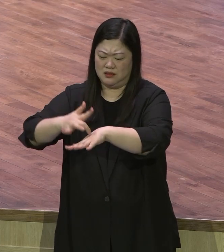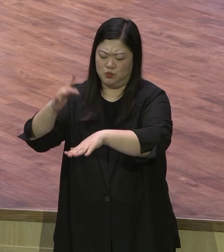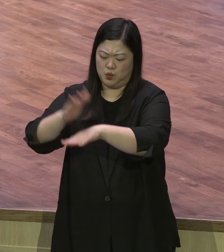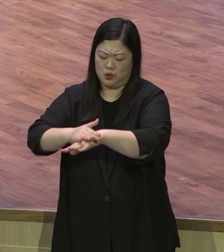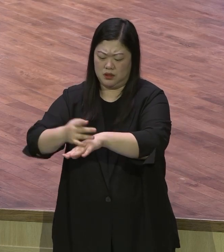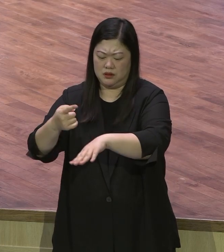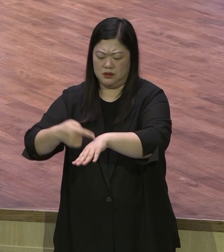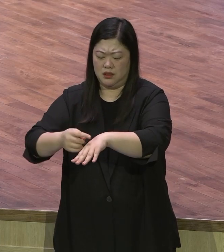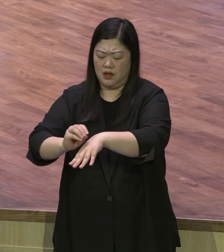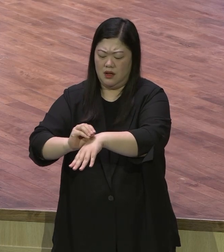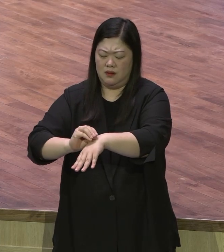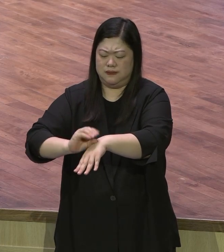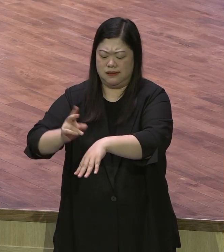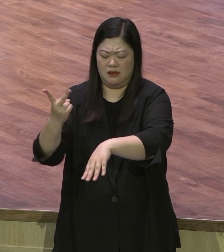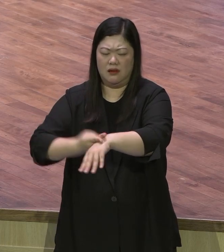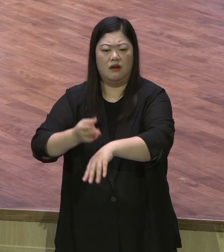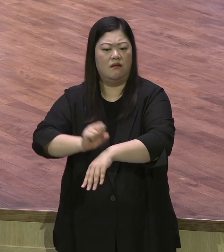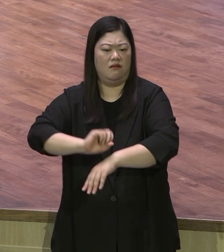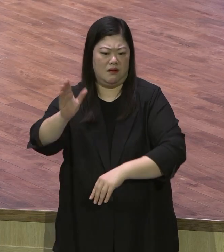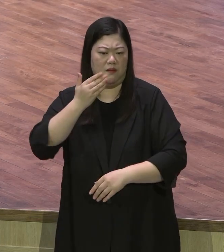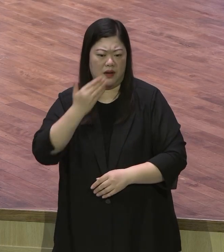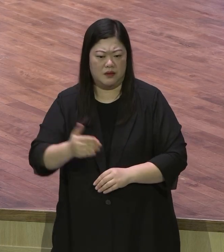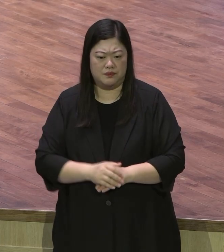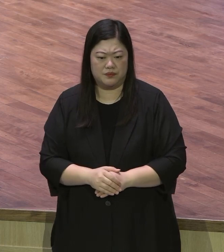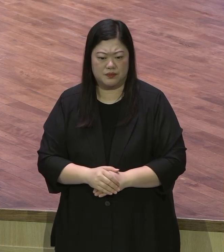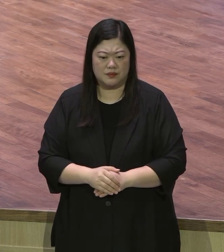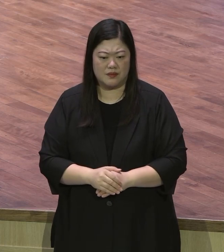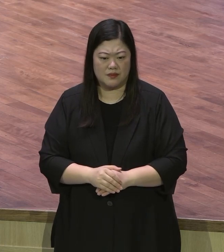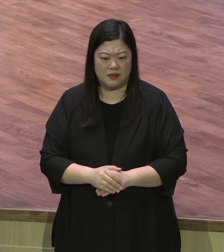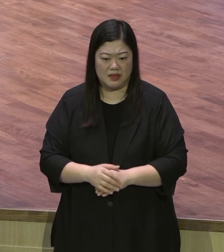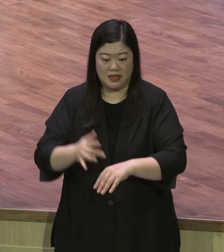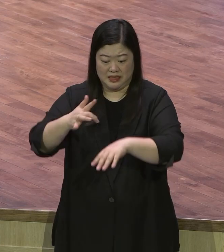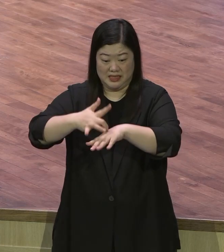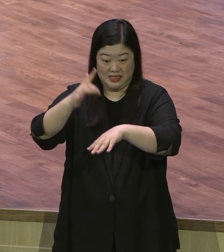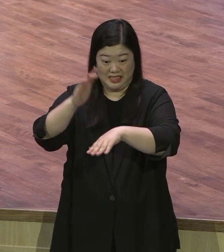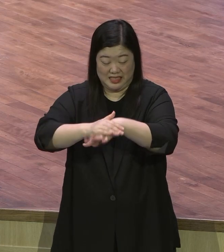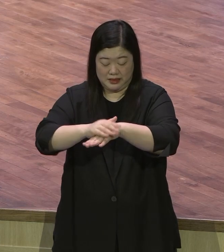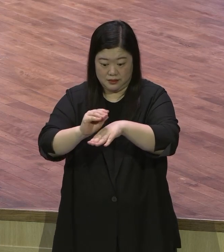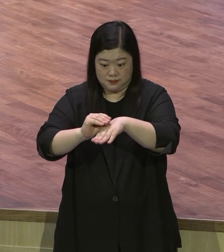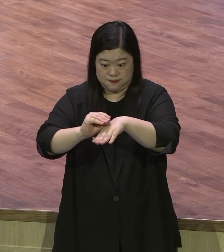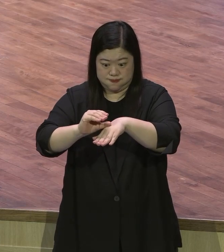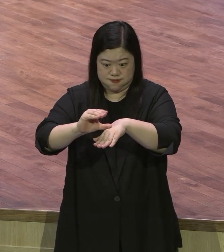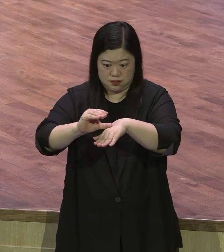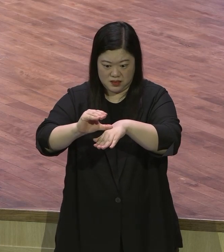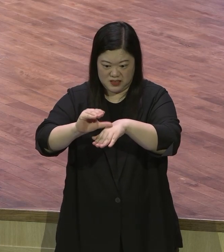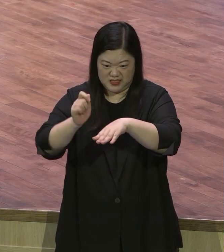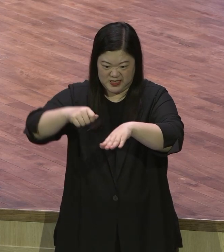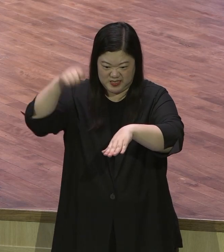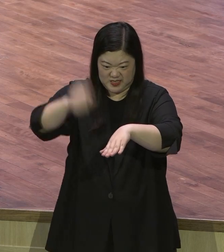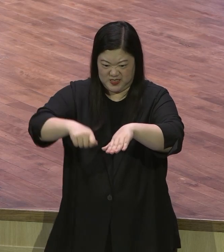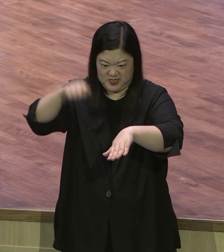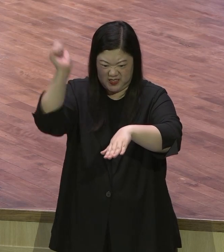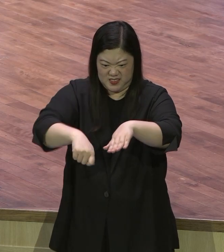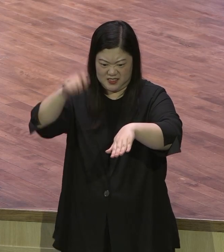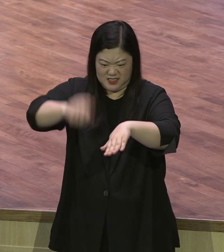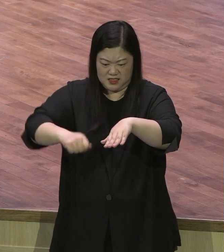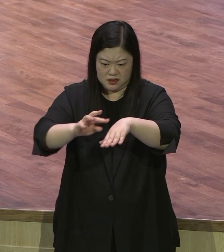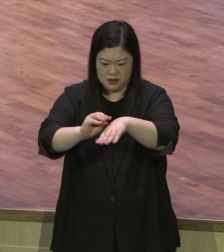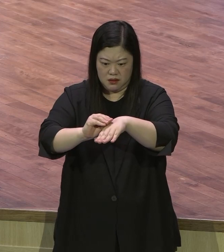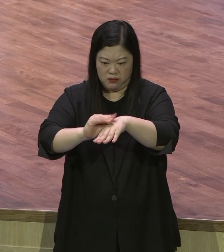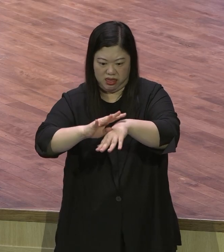깨는 이 말씀이에요. 예틀을 자꾸 깨라니. 그리고 세틀을 갖추는 것이 뭐요? 분별력